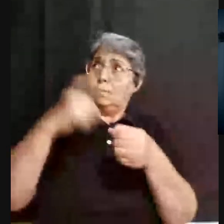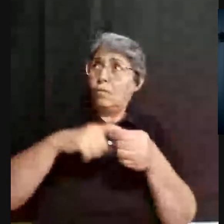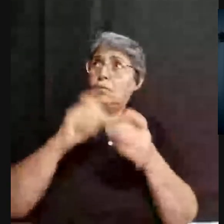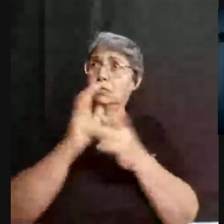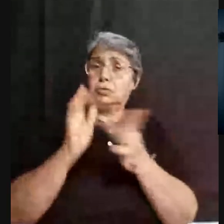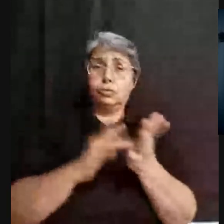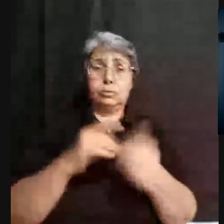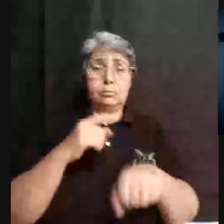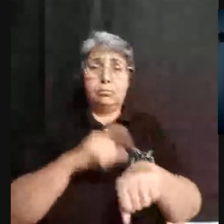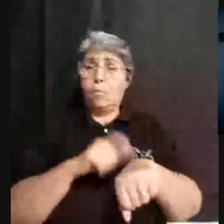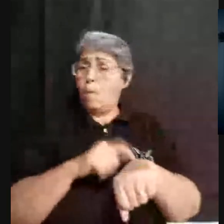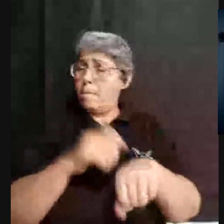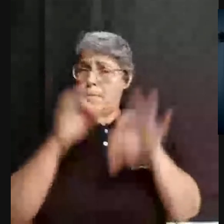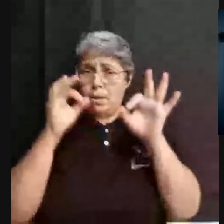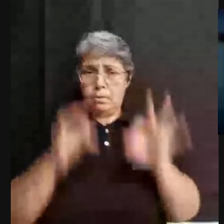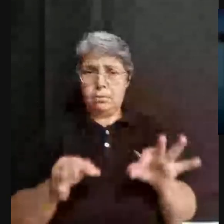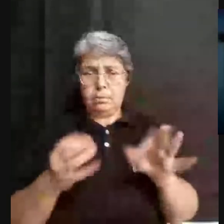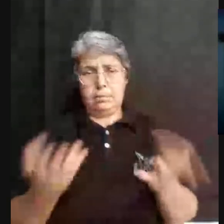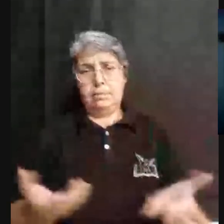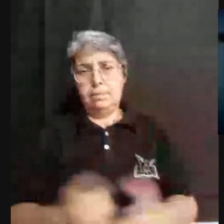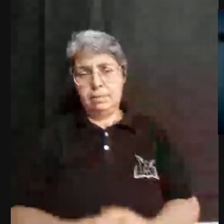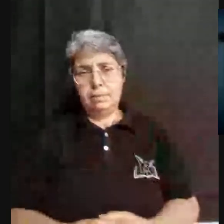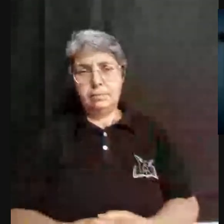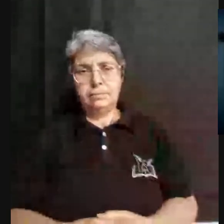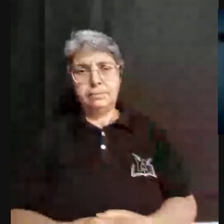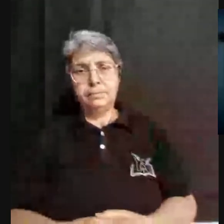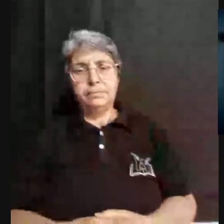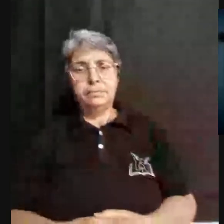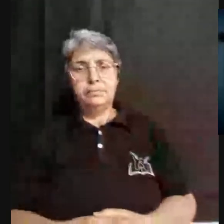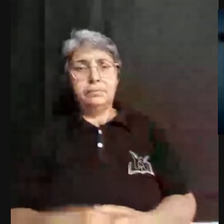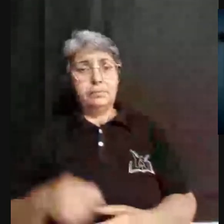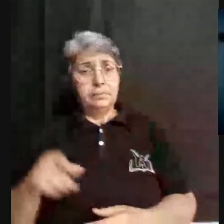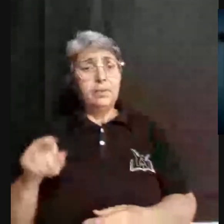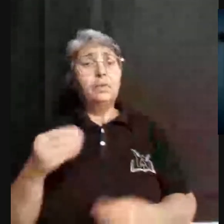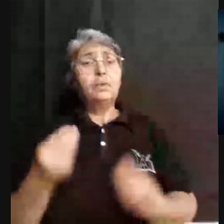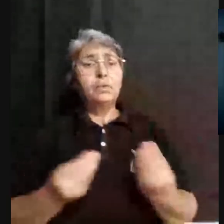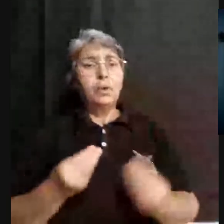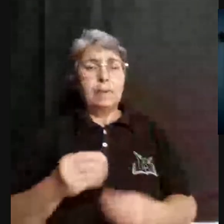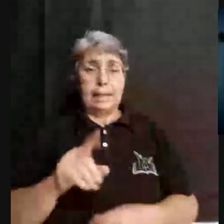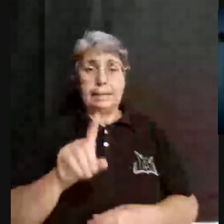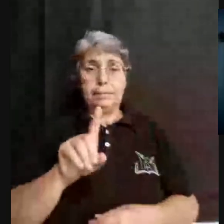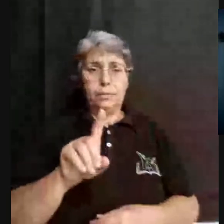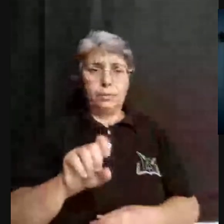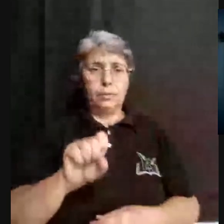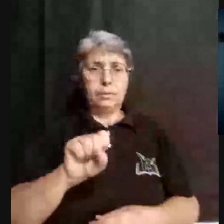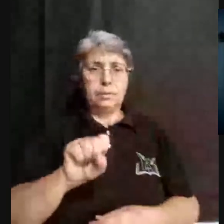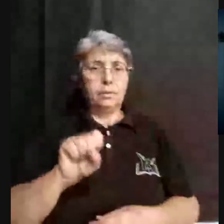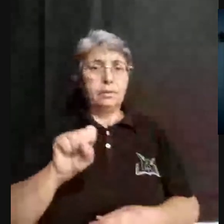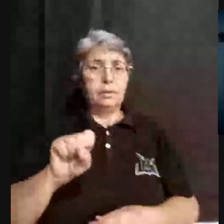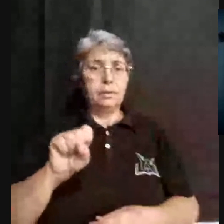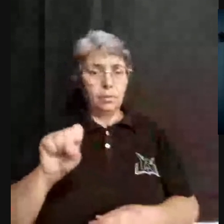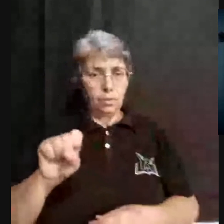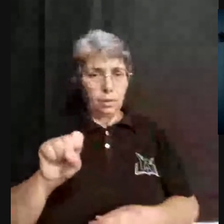retornará. Vejam, o que ele está dizendo é que em 1888,